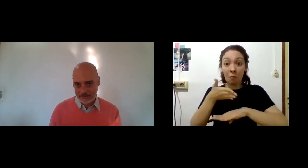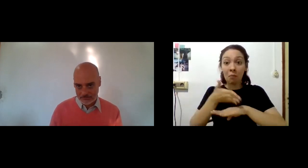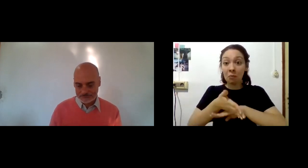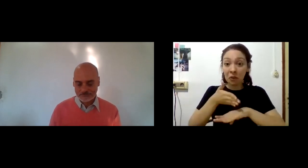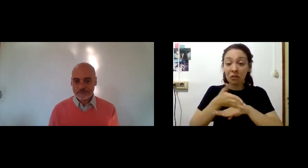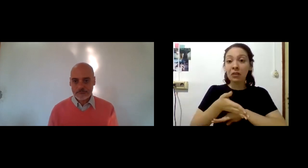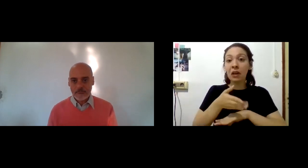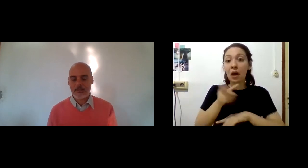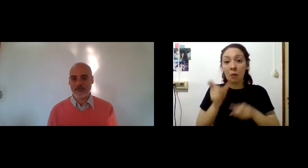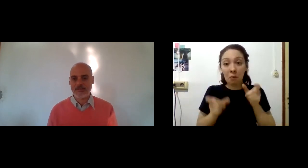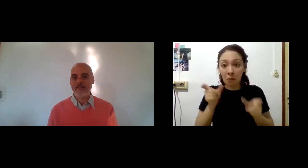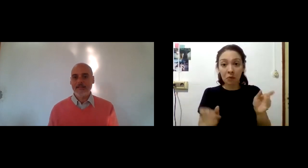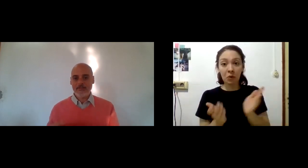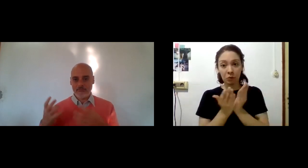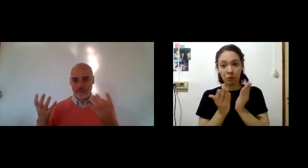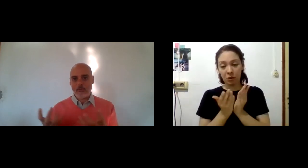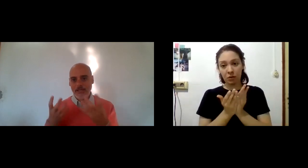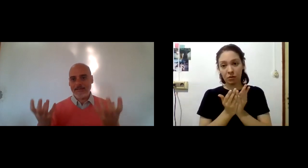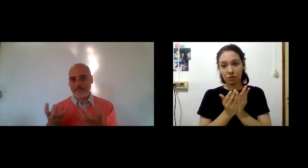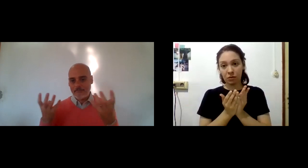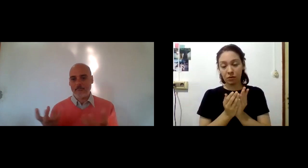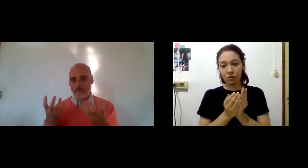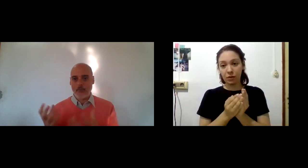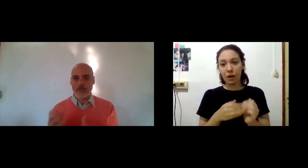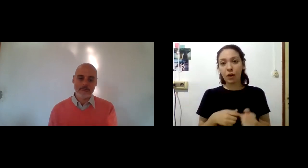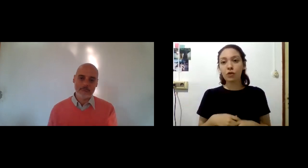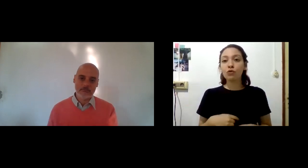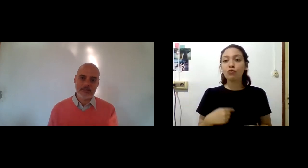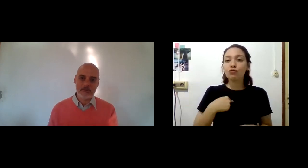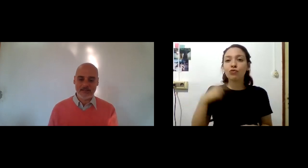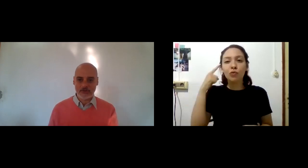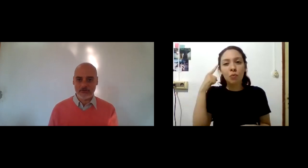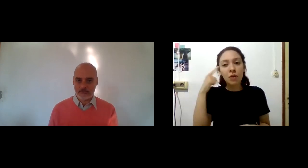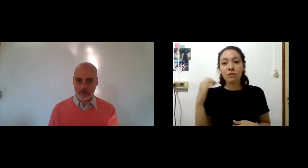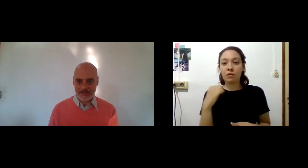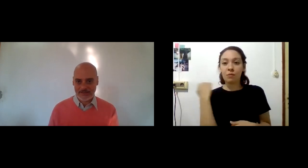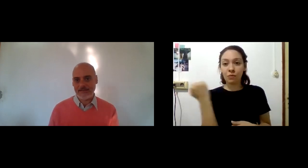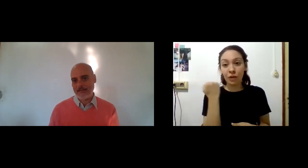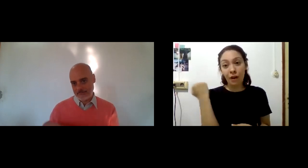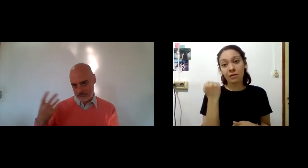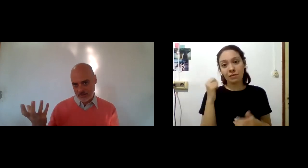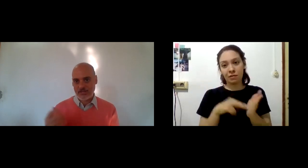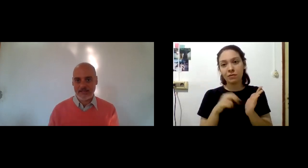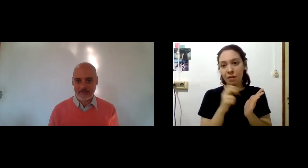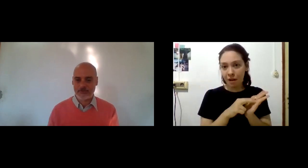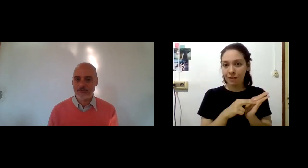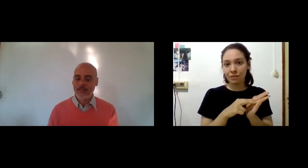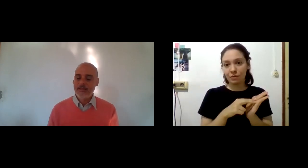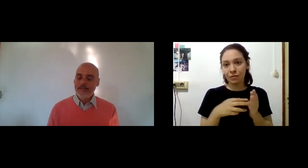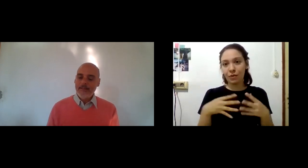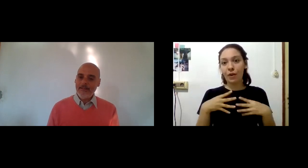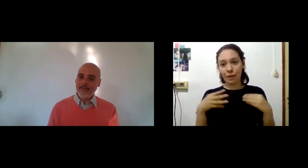ciudad de Salto. Entonces, es una escuela que, bueno, tiene un desarrollo muy interesante que ya lo